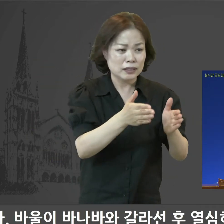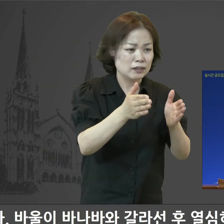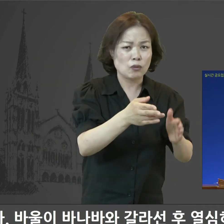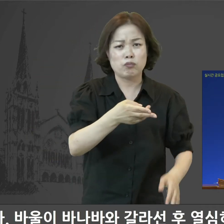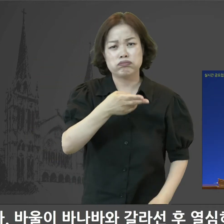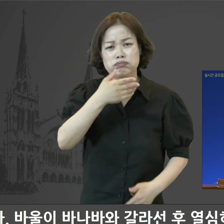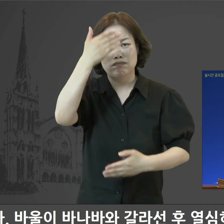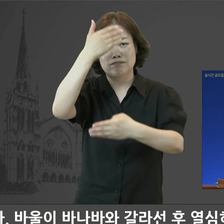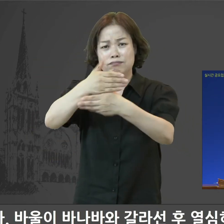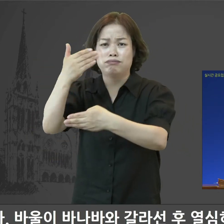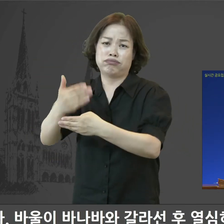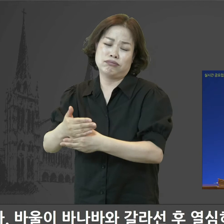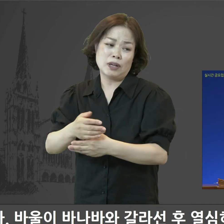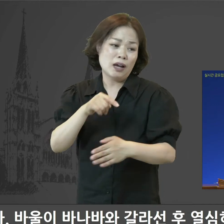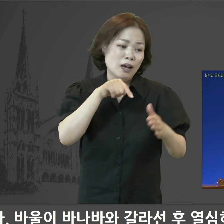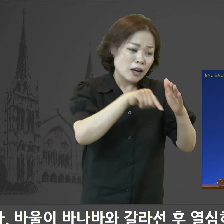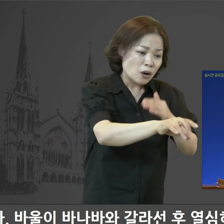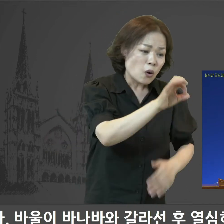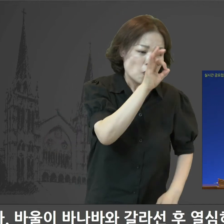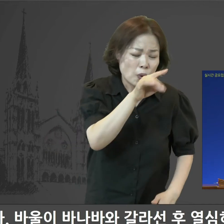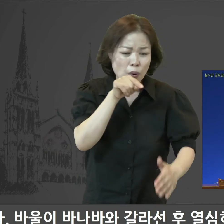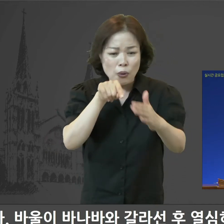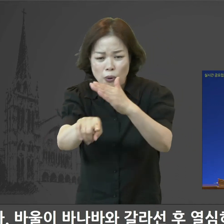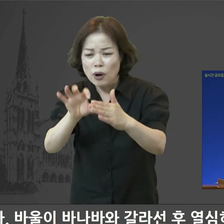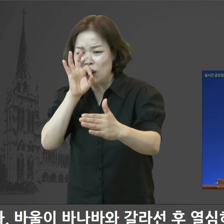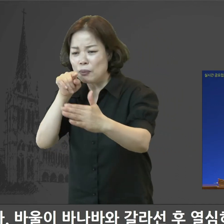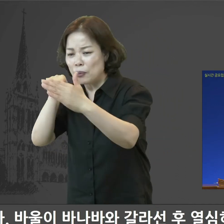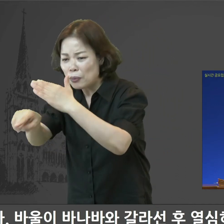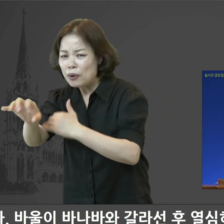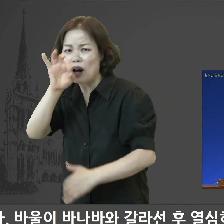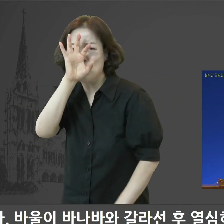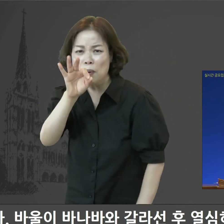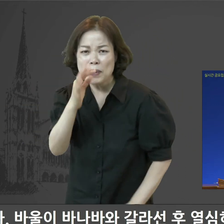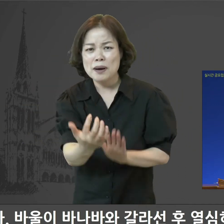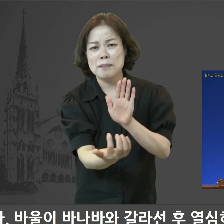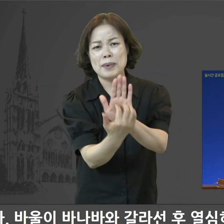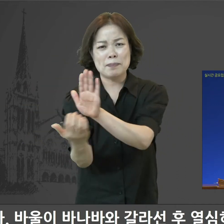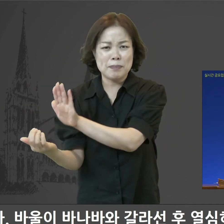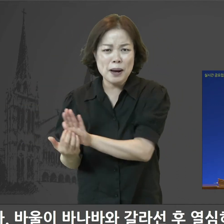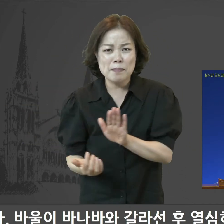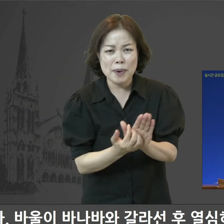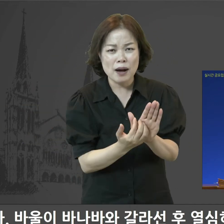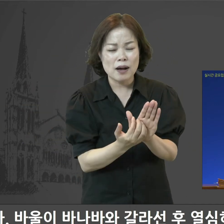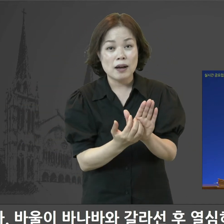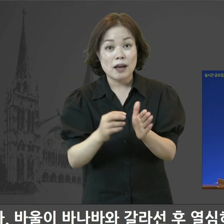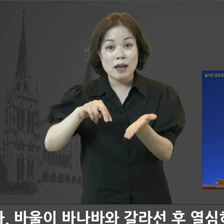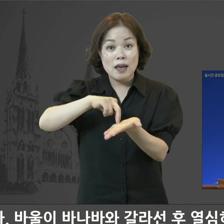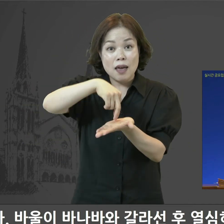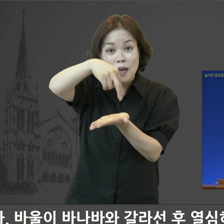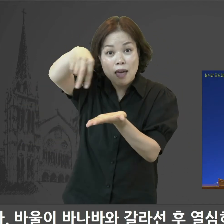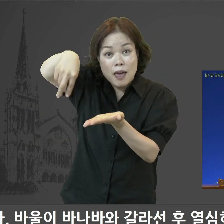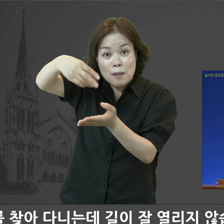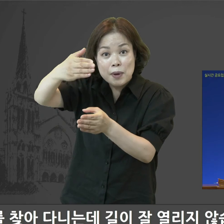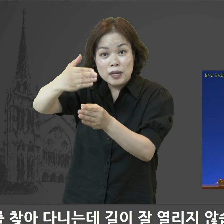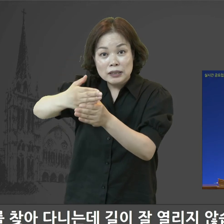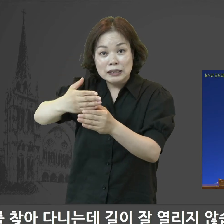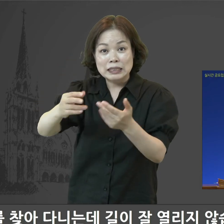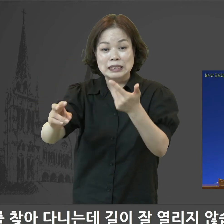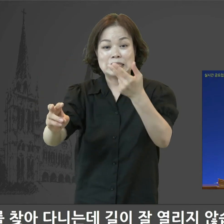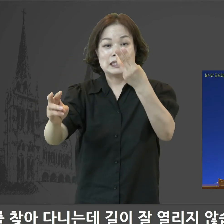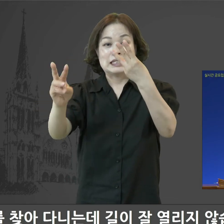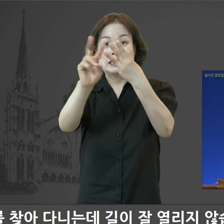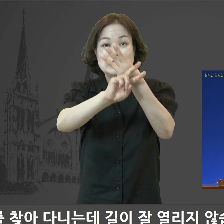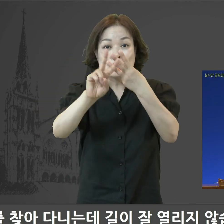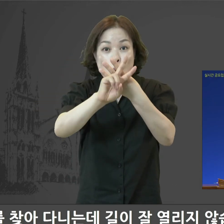않는 겁니다. 여기를 가도 안 되는 것 같고 저기를 가도 안 되는 것 같고, 바울이 이렇게 헤매는 중에 드로아에 가서